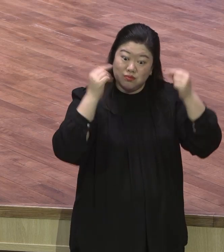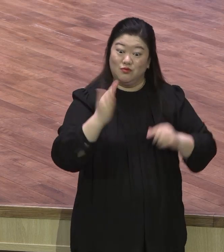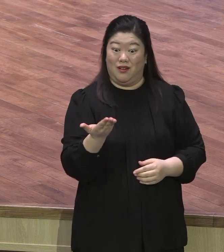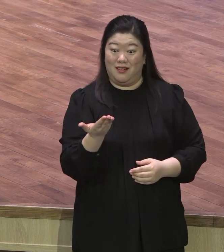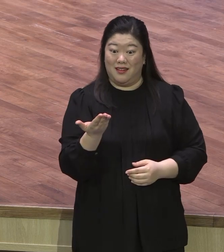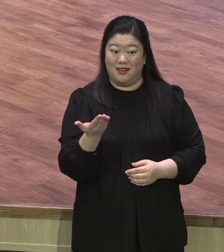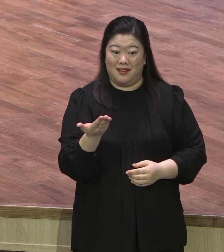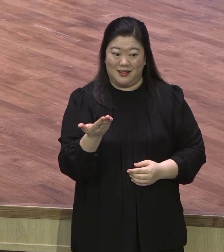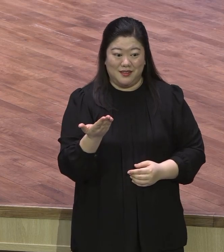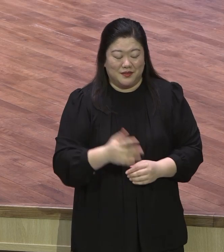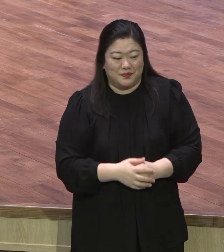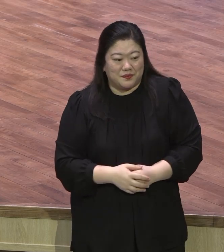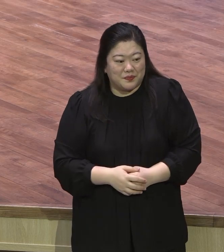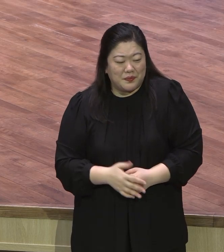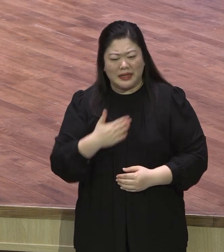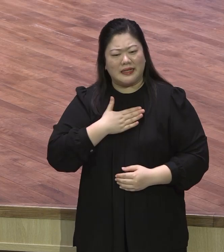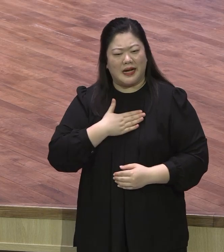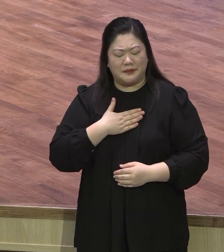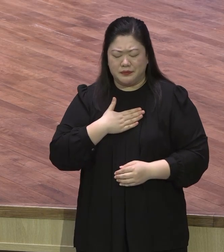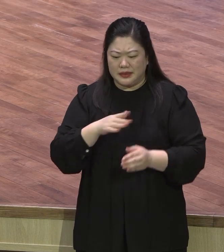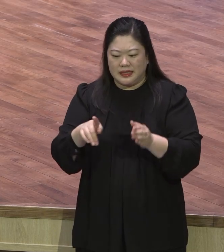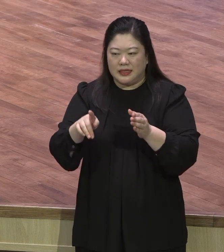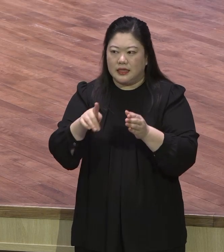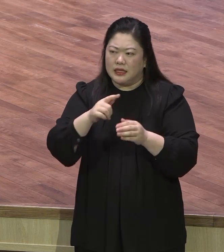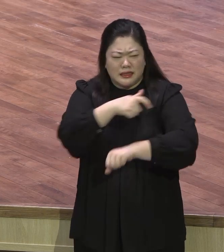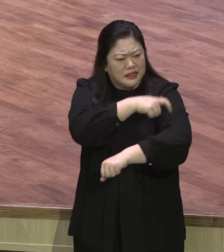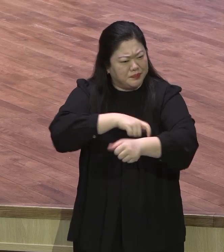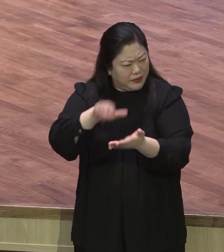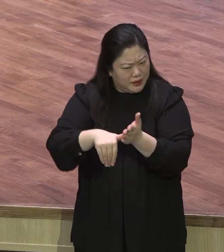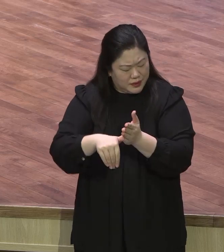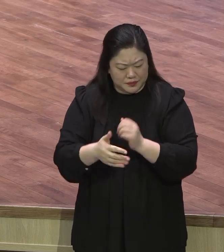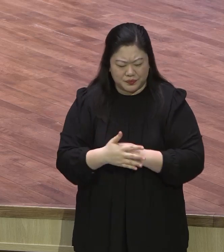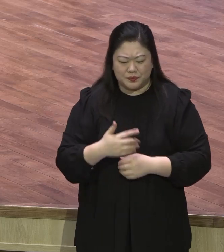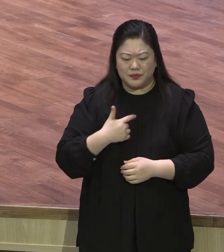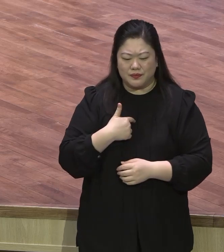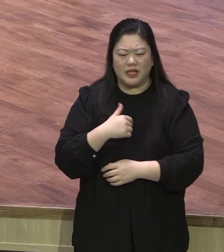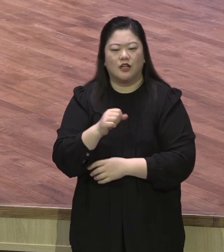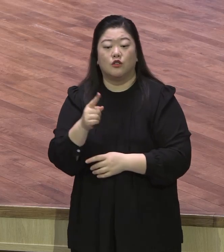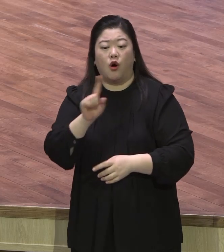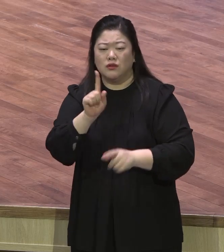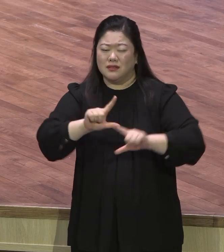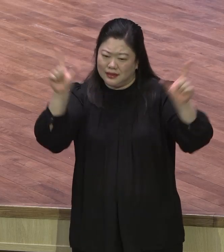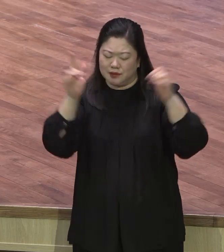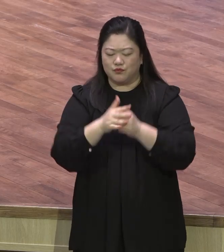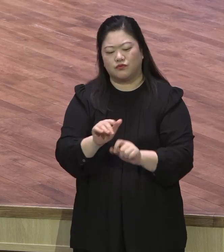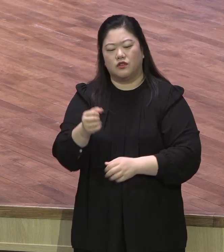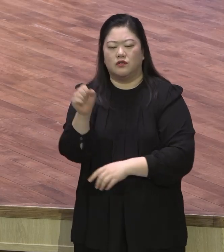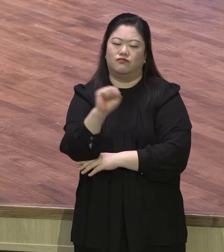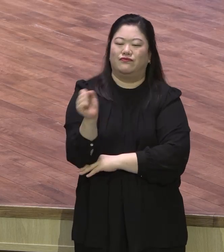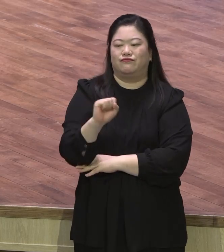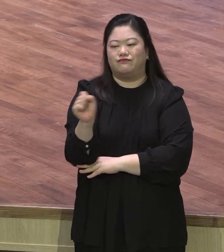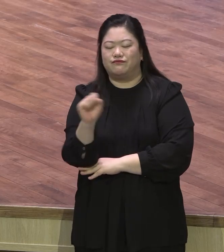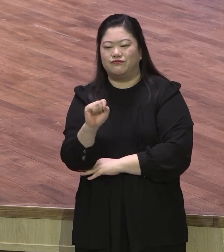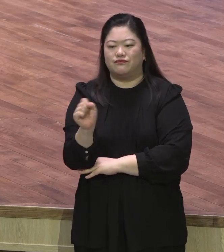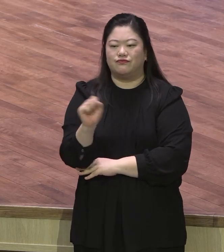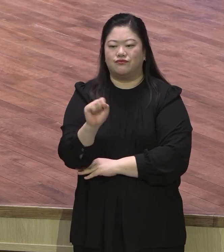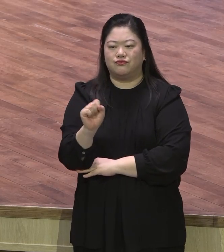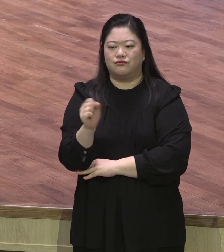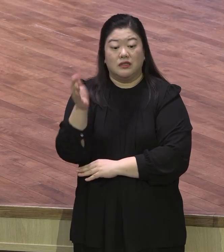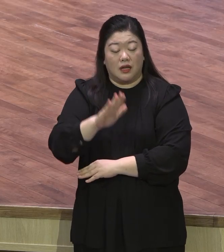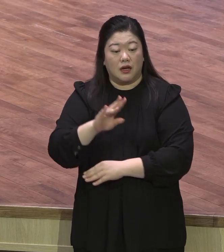운전을 하면서 딱 하면서 왜 나를 사랑하나 왜 주님 나를 위해 갈부리